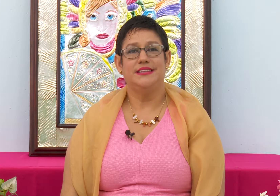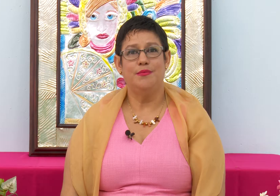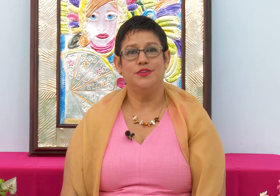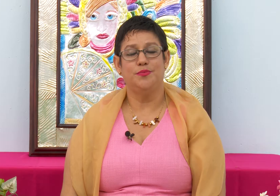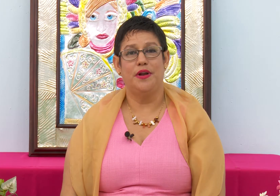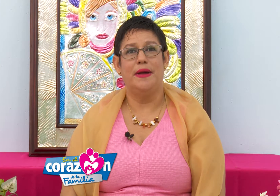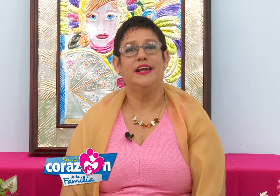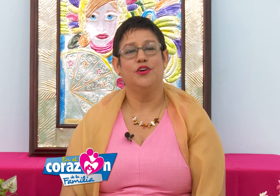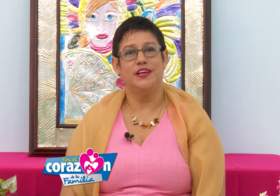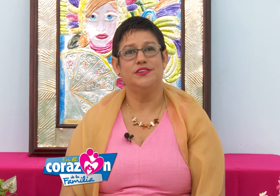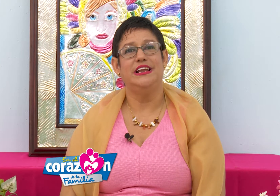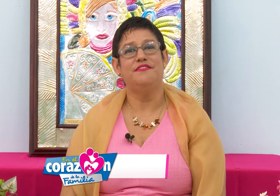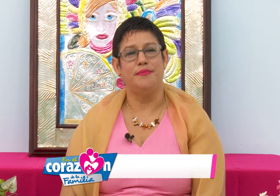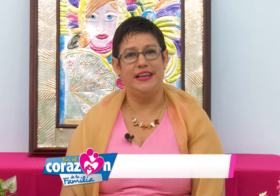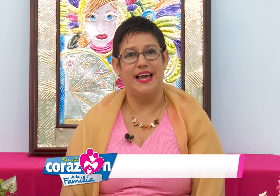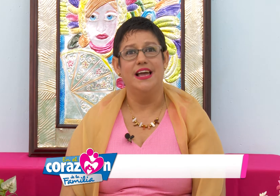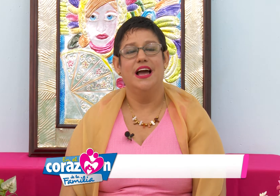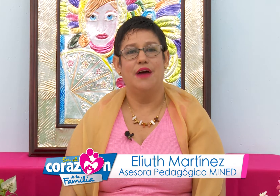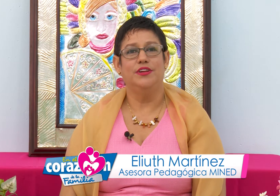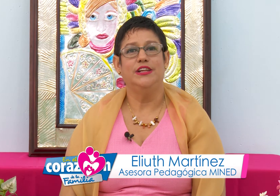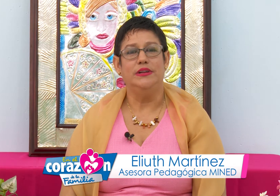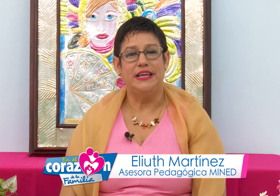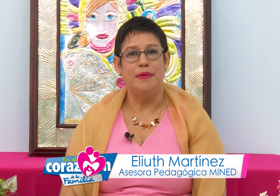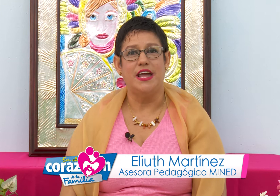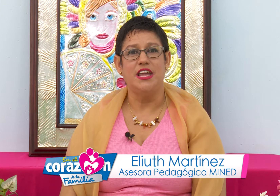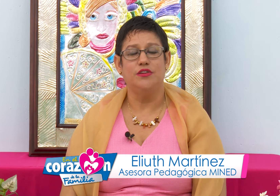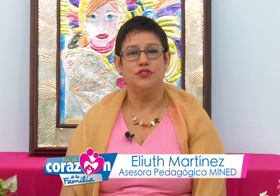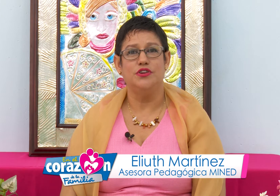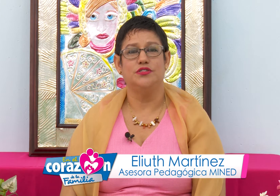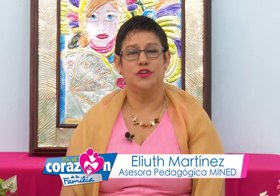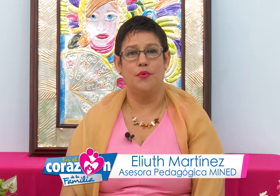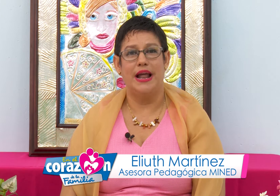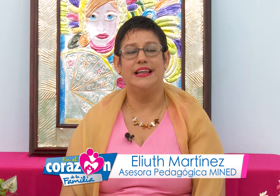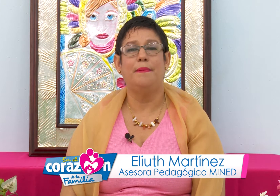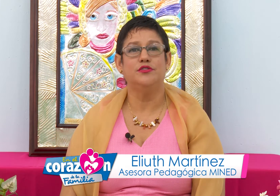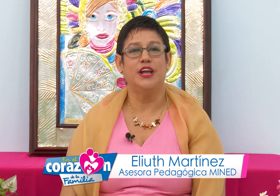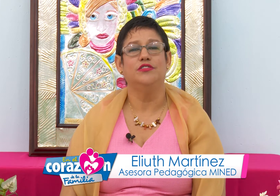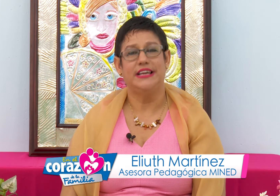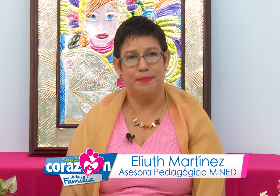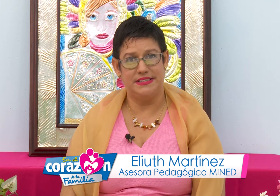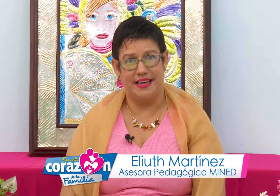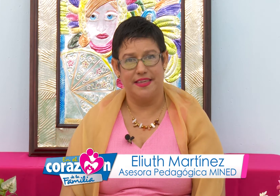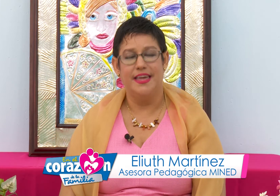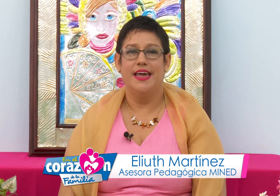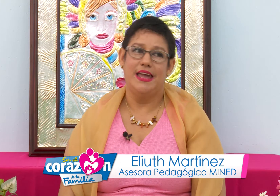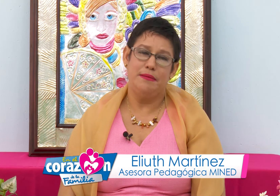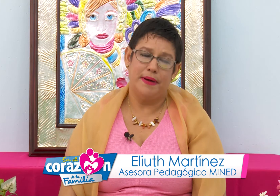Estamos en su programa En el Corazón de la Familia, abordando el tema inclusión sociolaboral de las personas con discapacidad. Y para